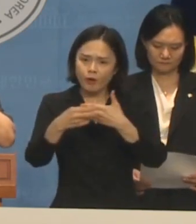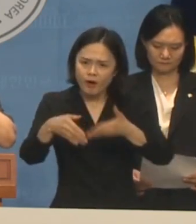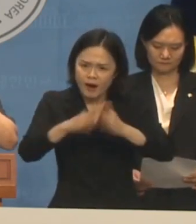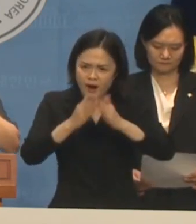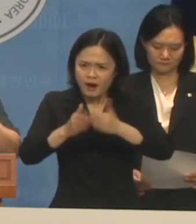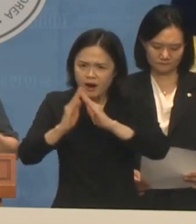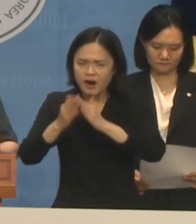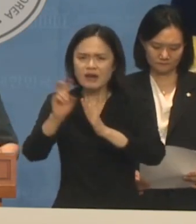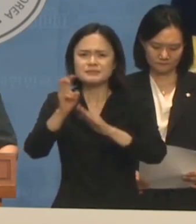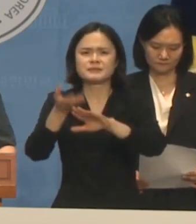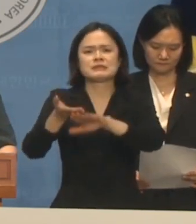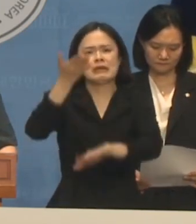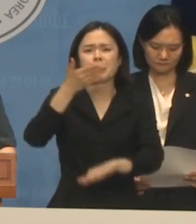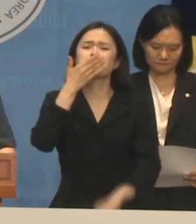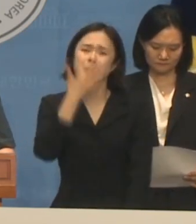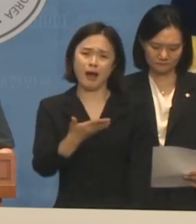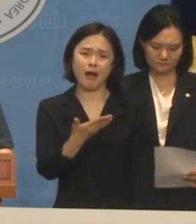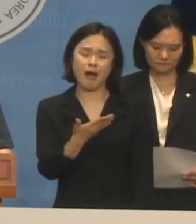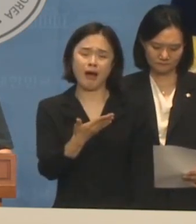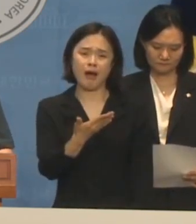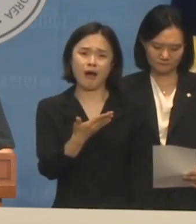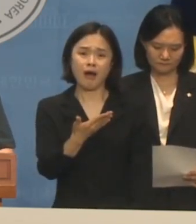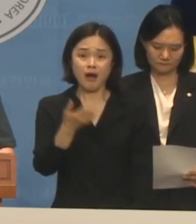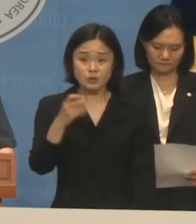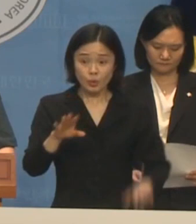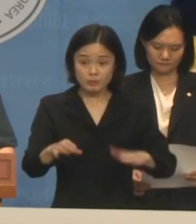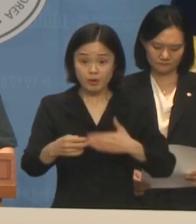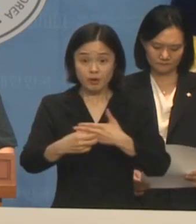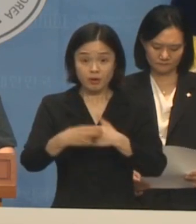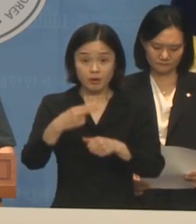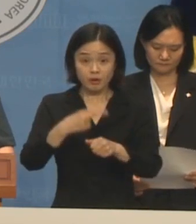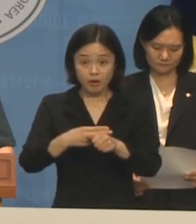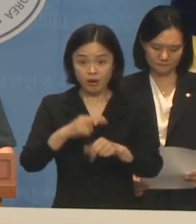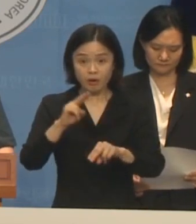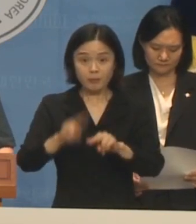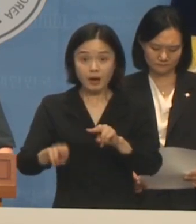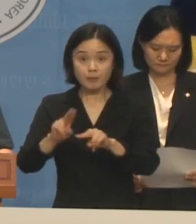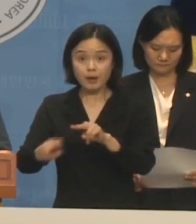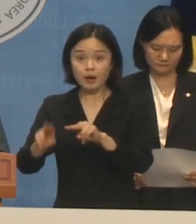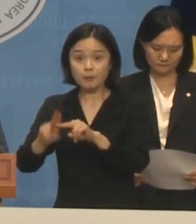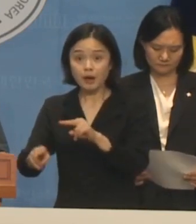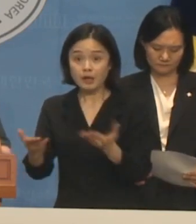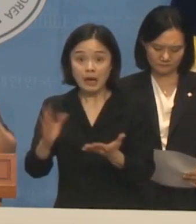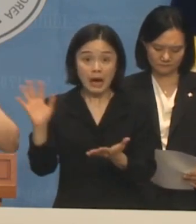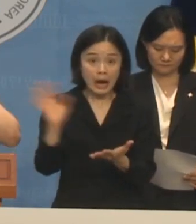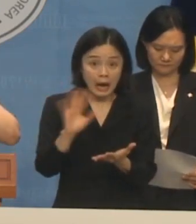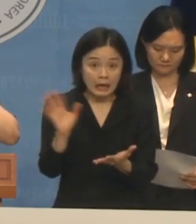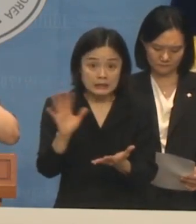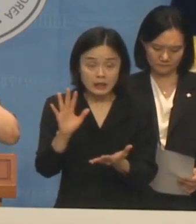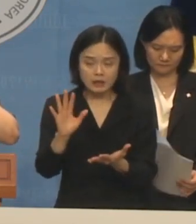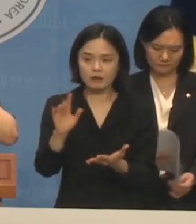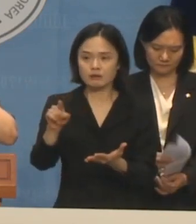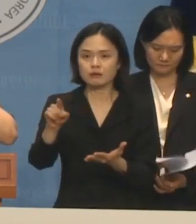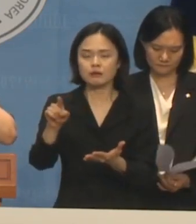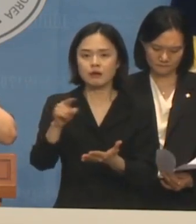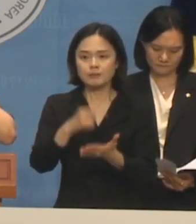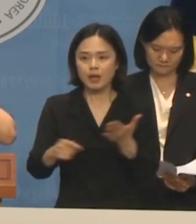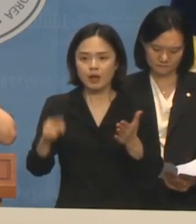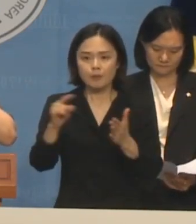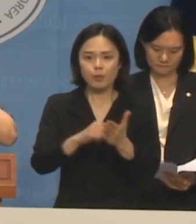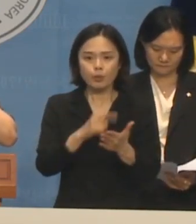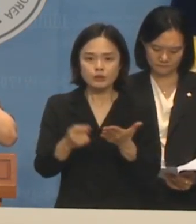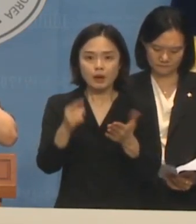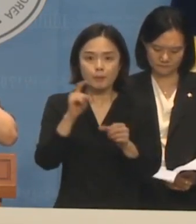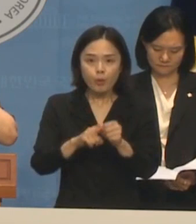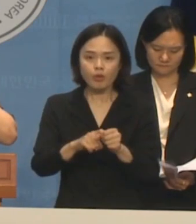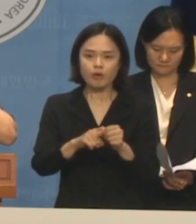이번에는 의사 집단행동으로 인해 발생한 의료기관 손실을 보상해주기 위해 5개월 동안 1조 원을 퍼주고